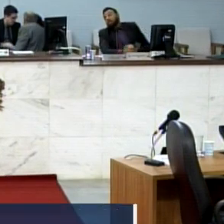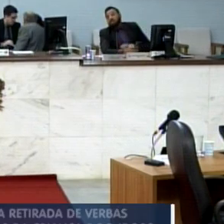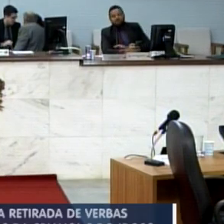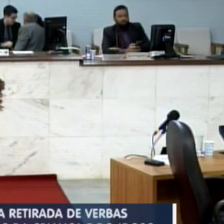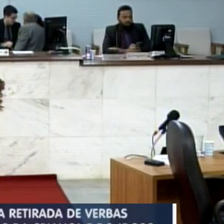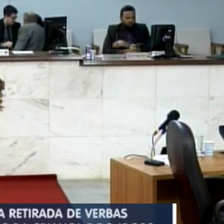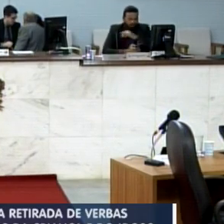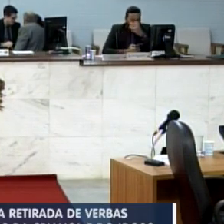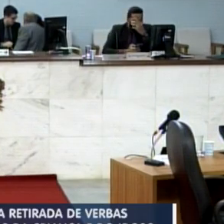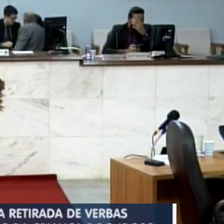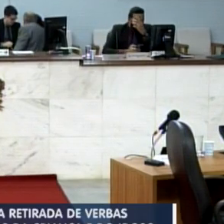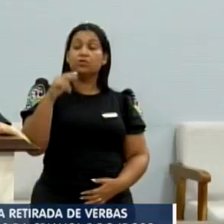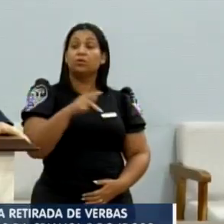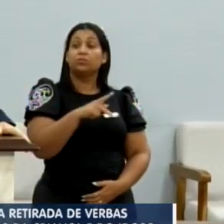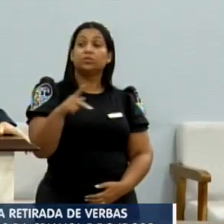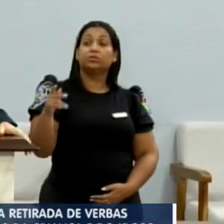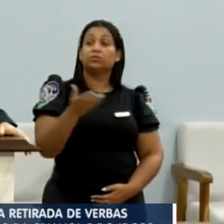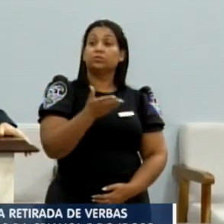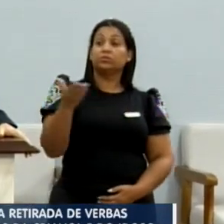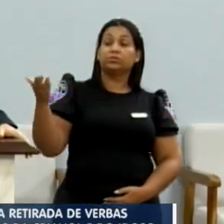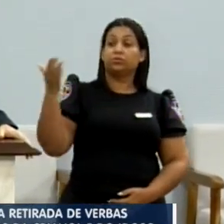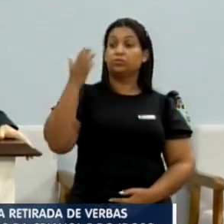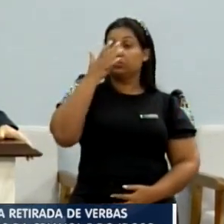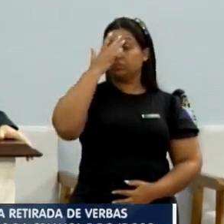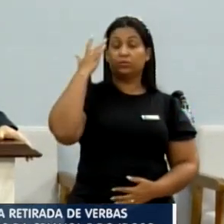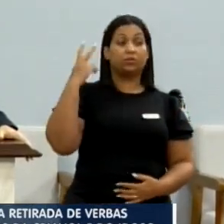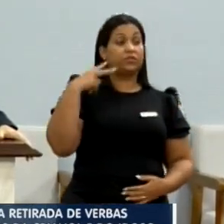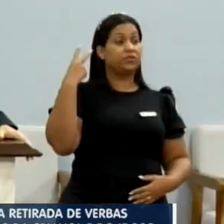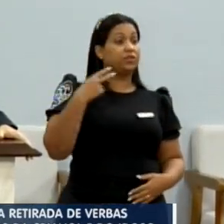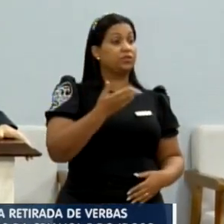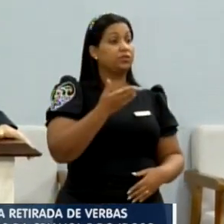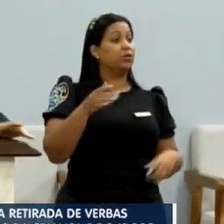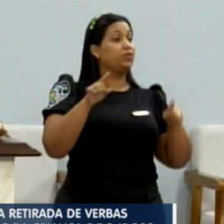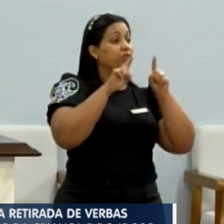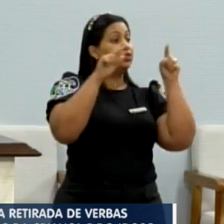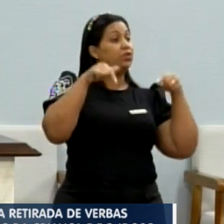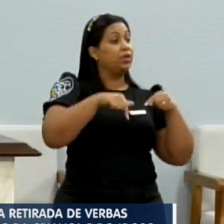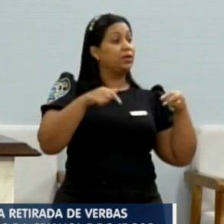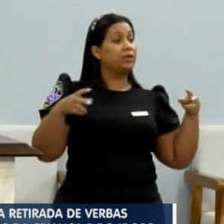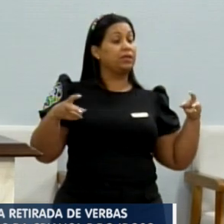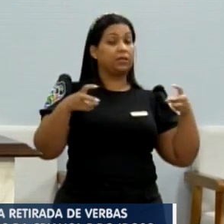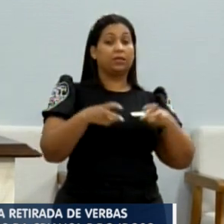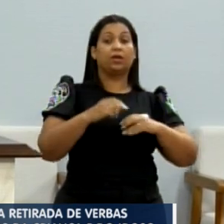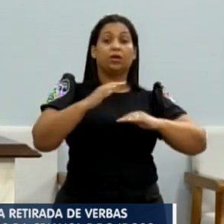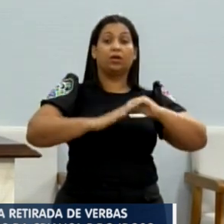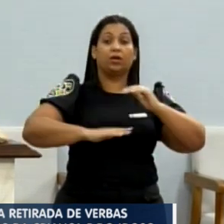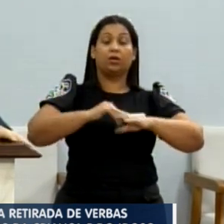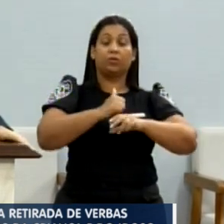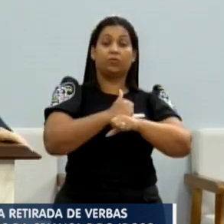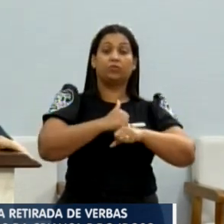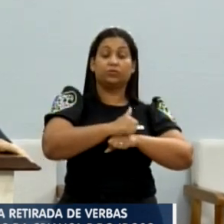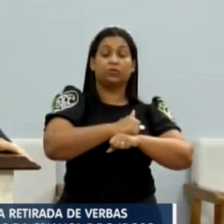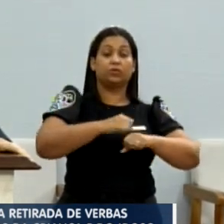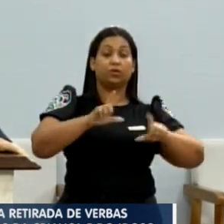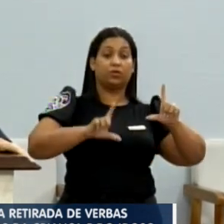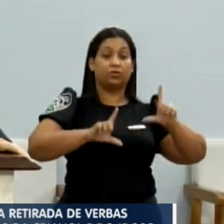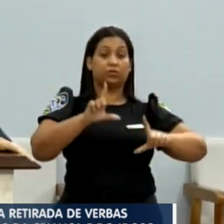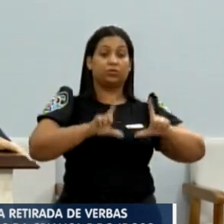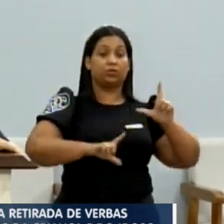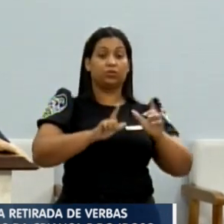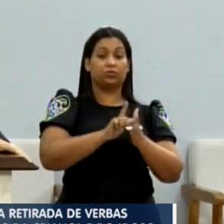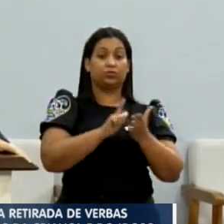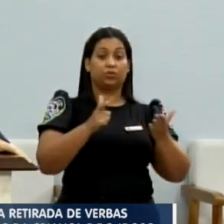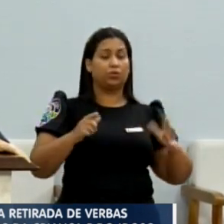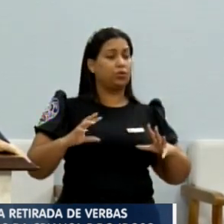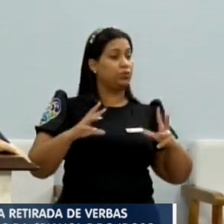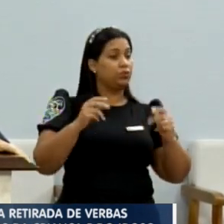senhor presidente demais vereadores funcionários desta casa profissionais da Imprensa